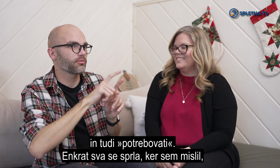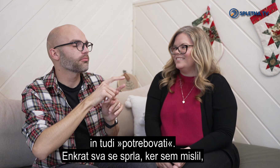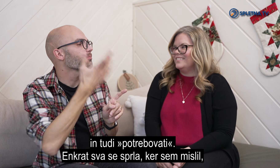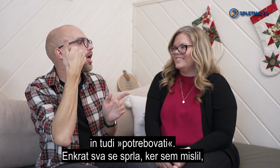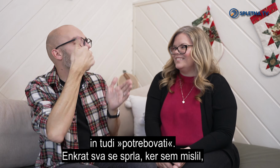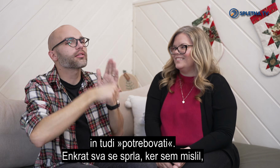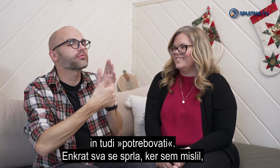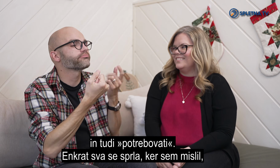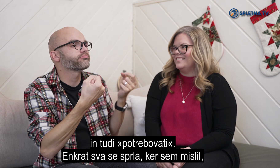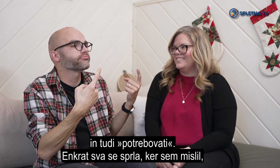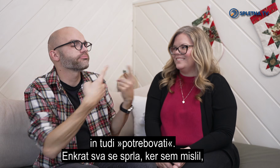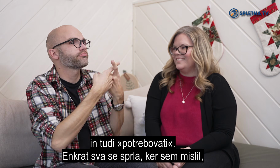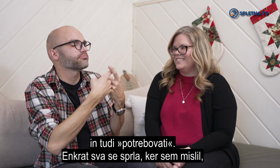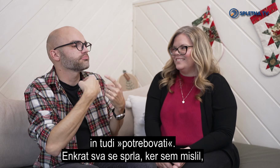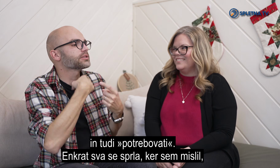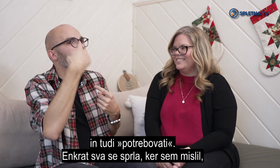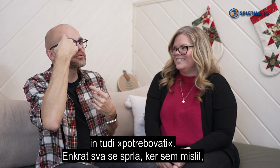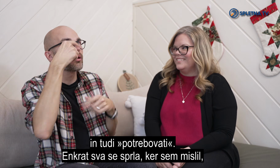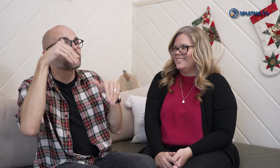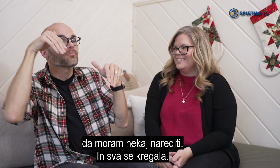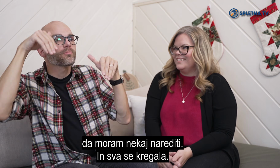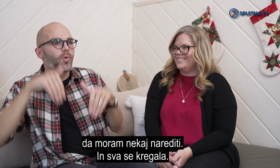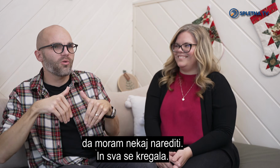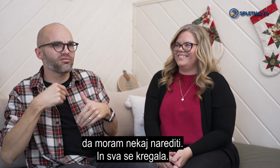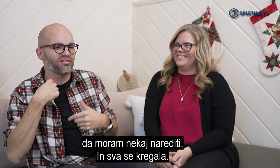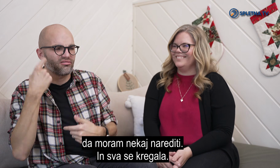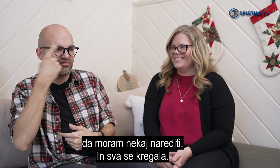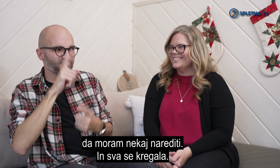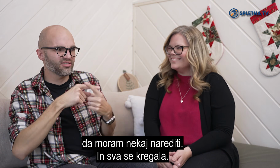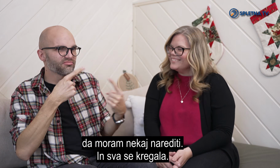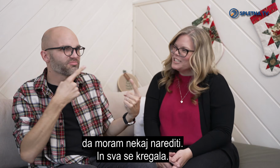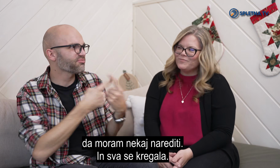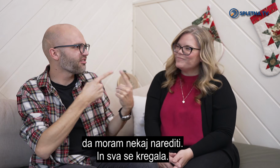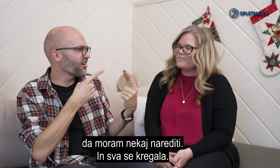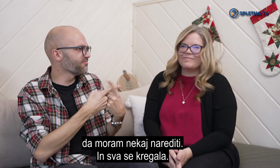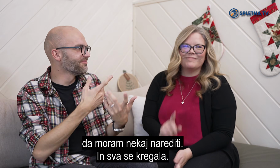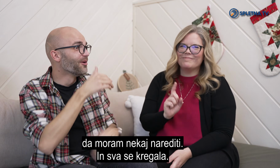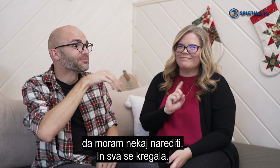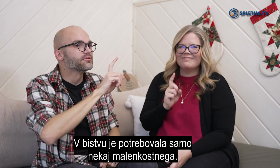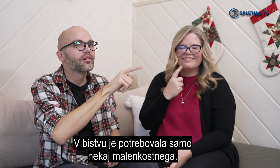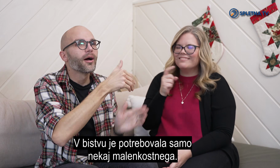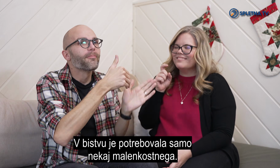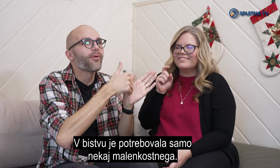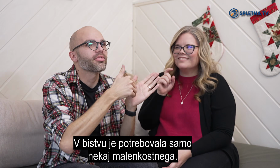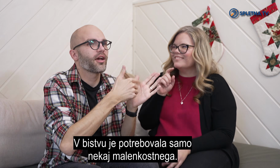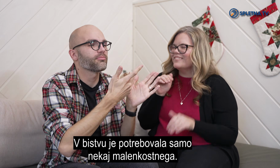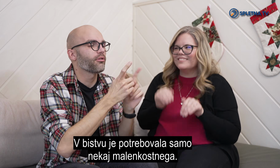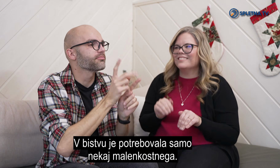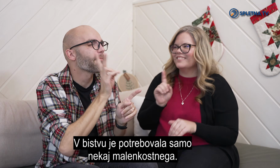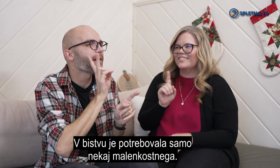Enkrat sva se sprla, ker sem mislil, da moram nekaj narediti. In sva se kregala. V bistvu je potrebovala samo